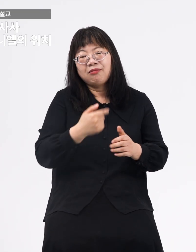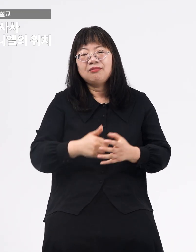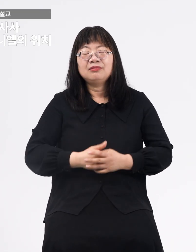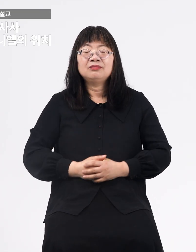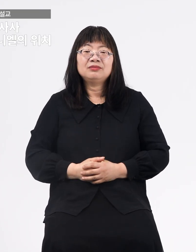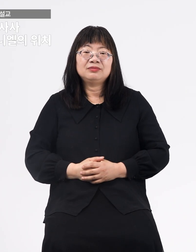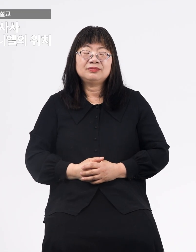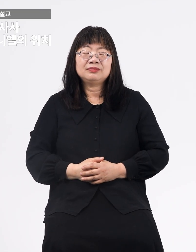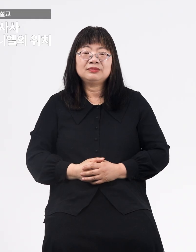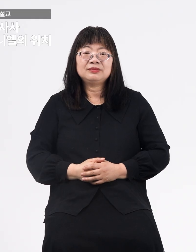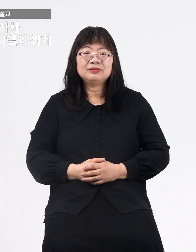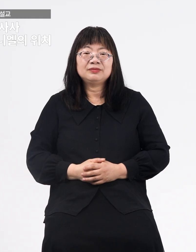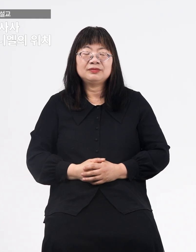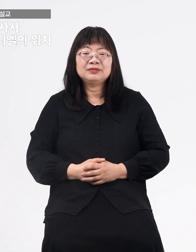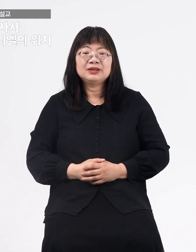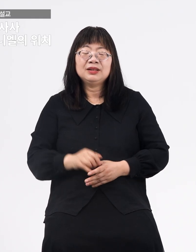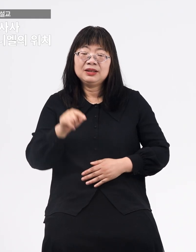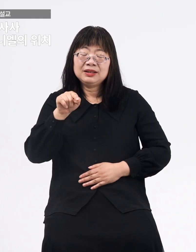이것이